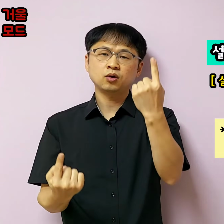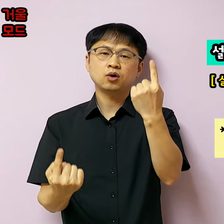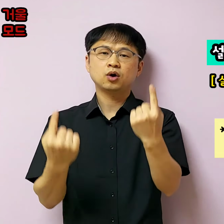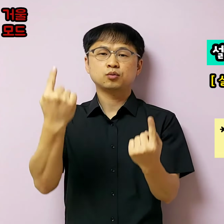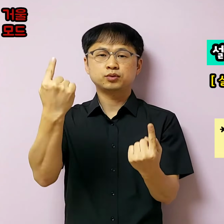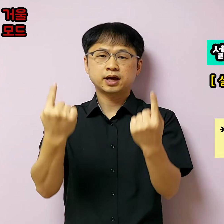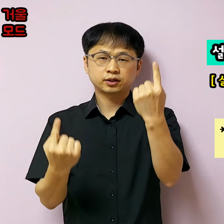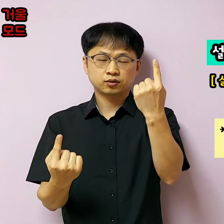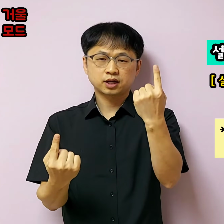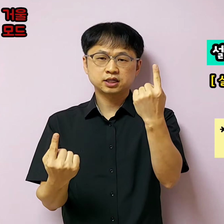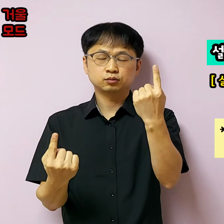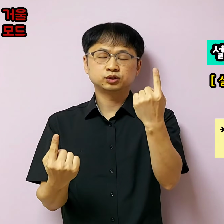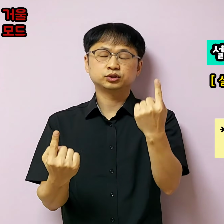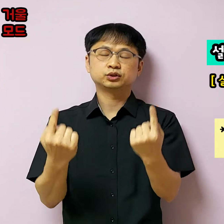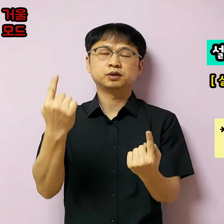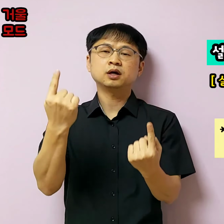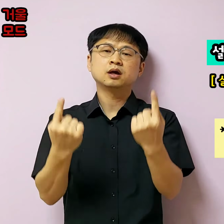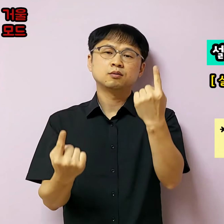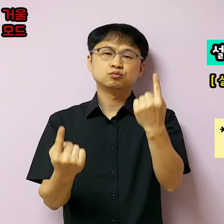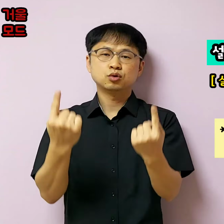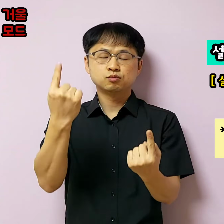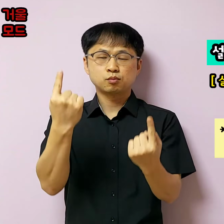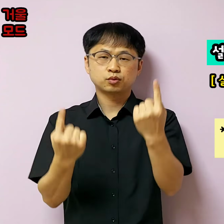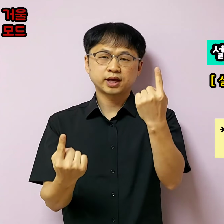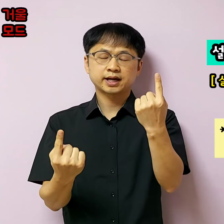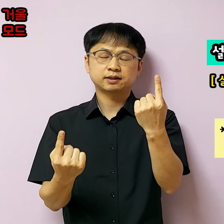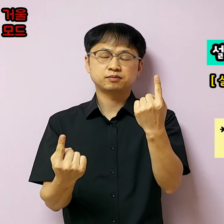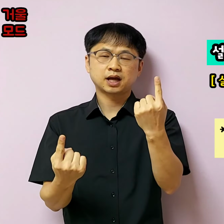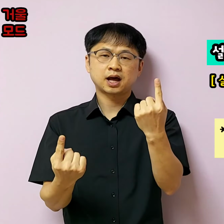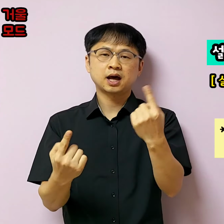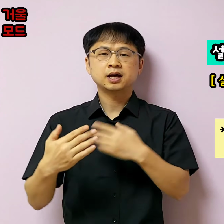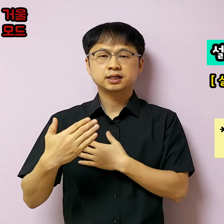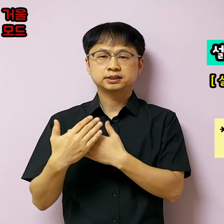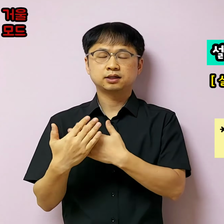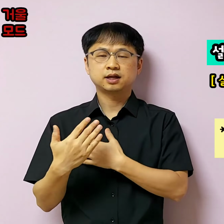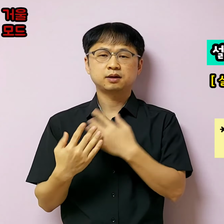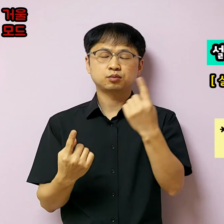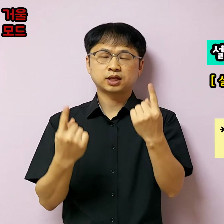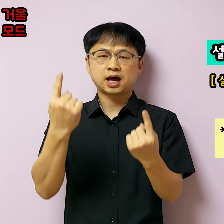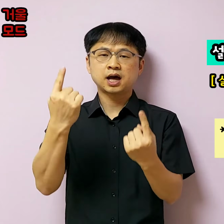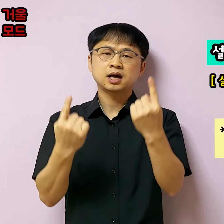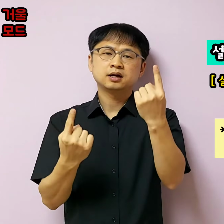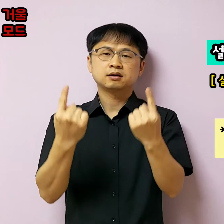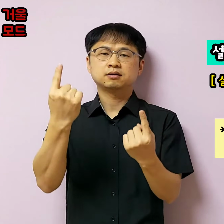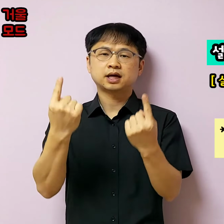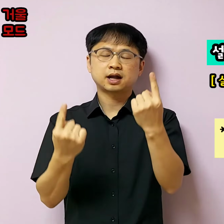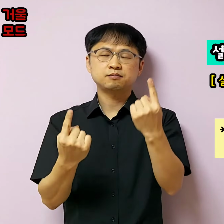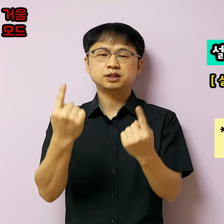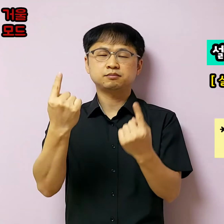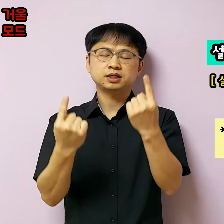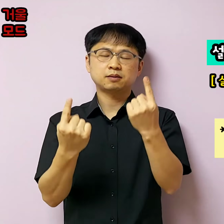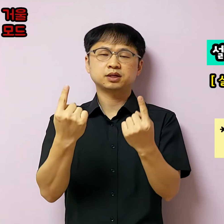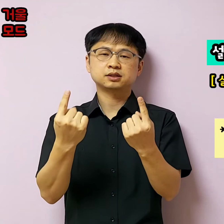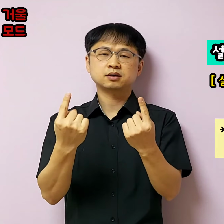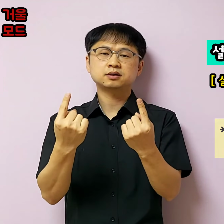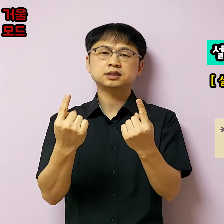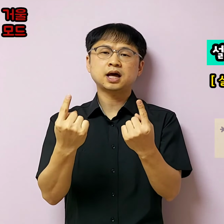상태로 위아래로 엇갈리게 움직여주시면 무엇보다가 됩니다. 설레임보다 커다란 믿음이 담겨서